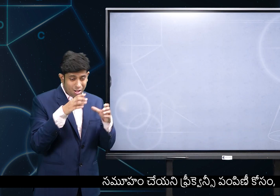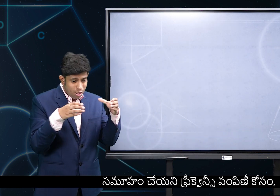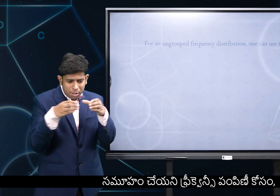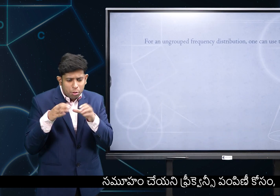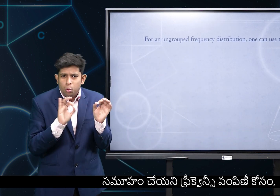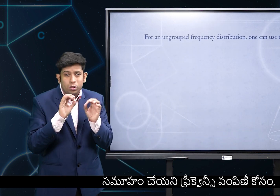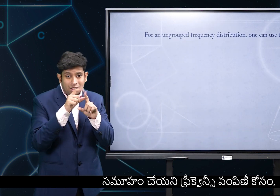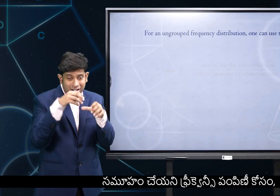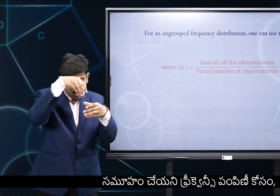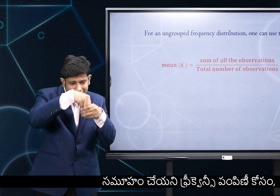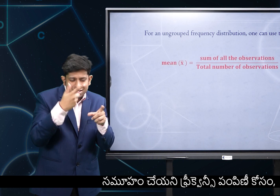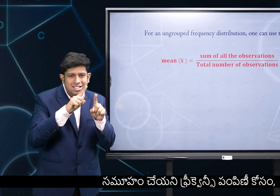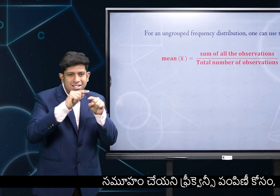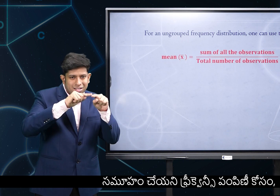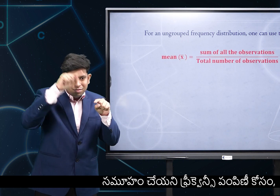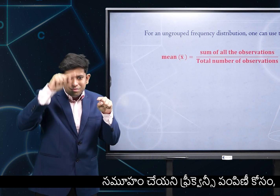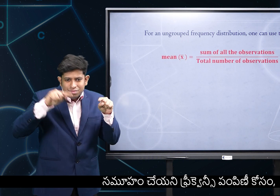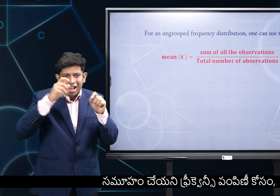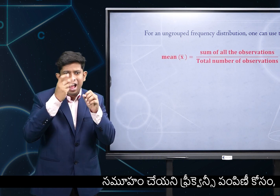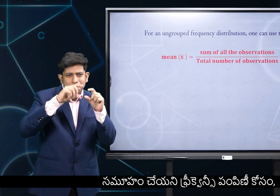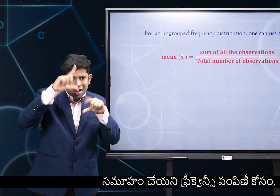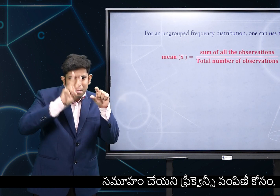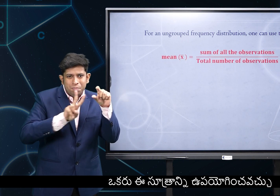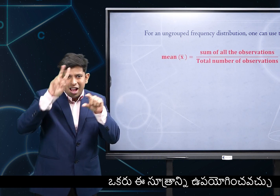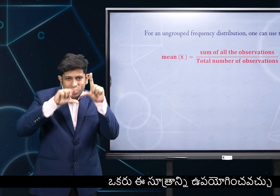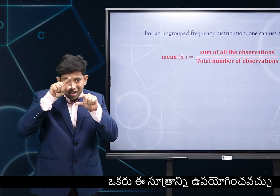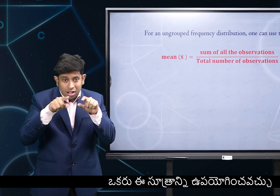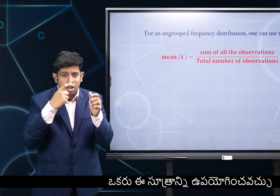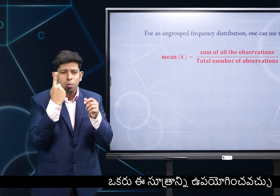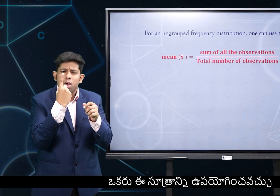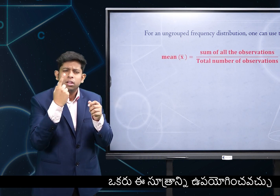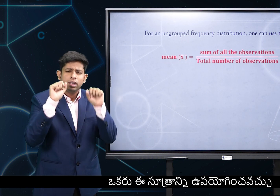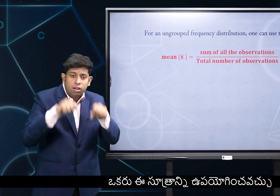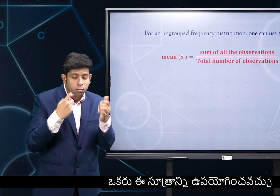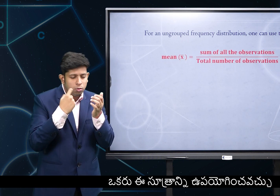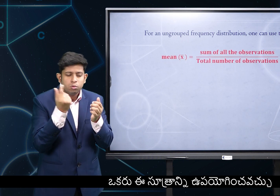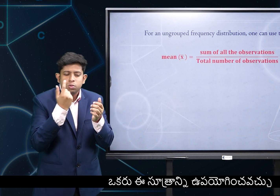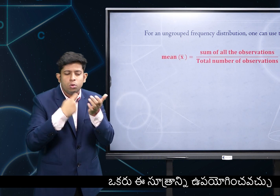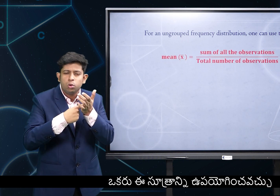సమూహం చేయని ఫ్రీక్వెన్సీ పంపిణీ కోసం ఒకరు ఈ సూత్రాన్ని ఉపయోగించవచ్చు.